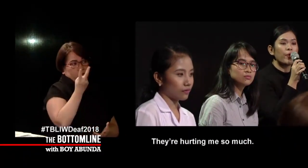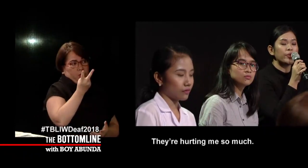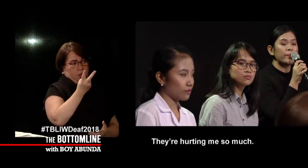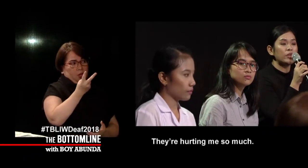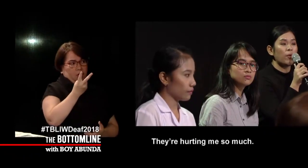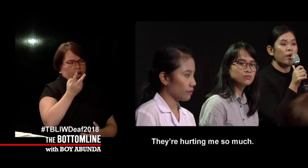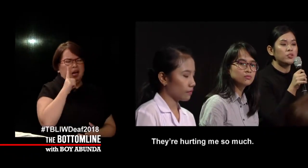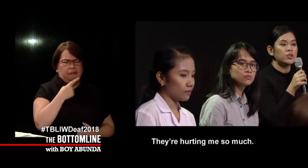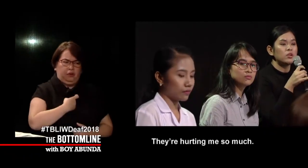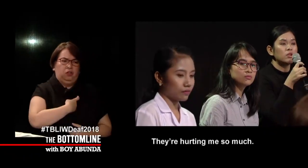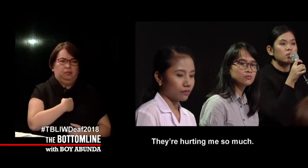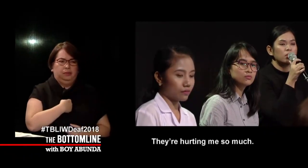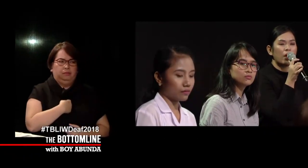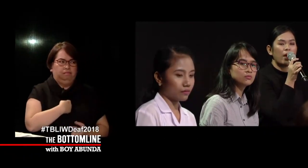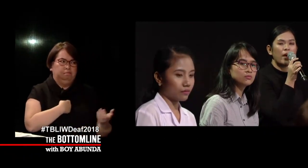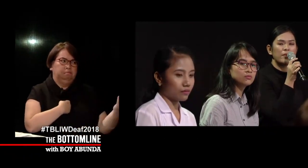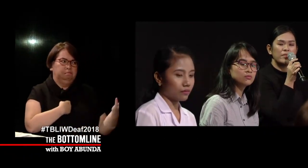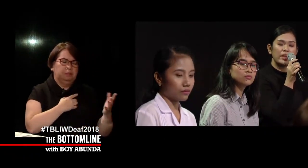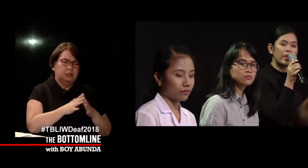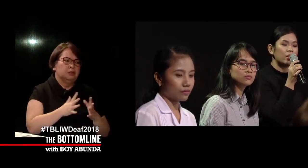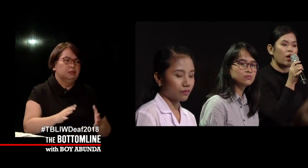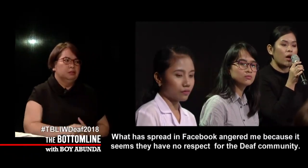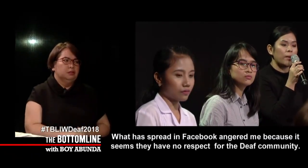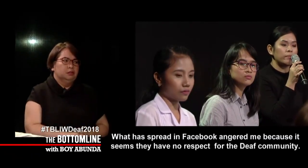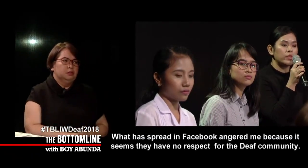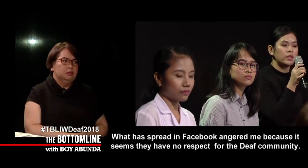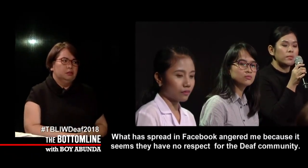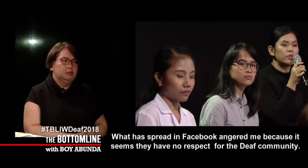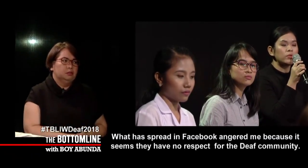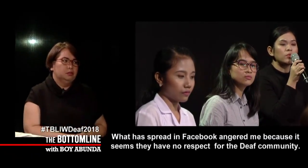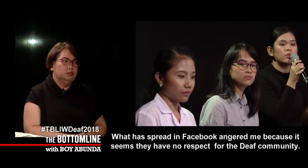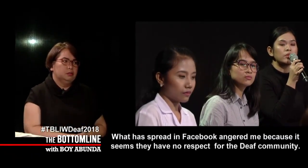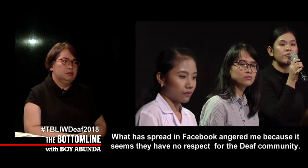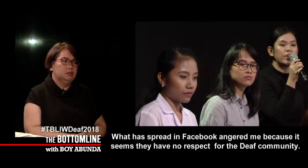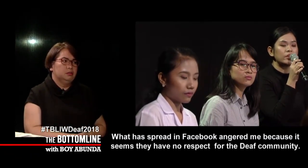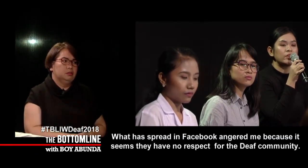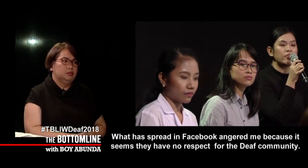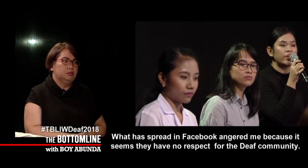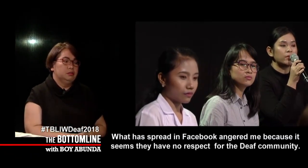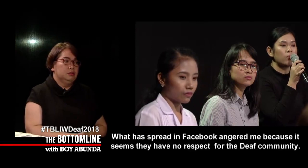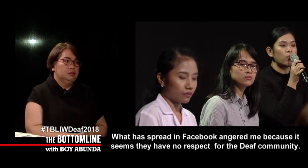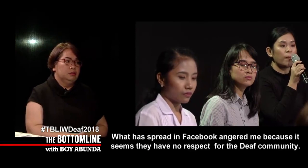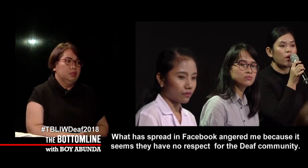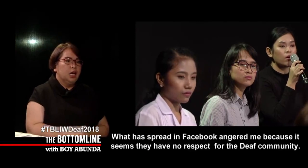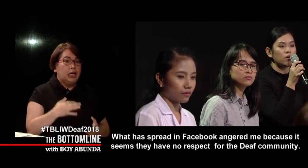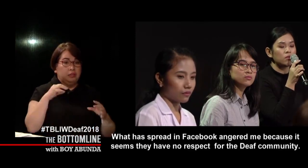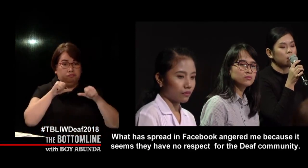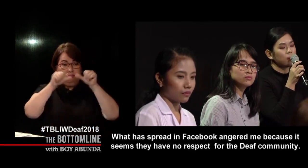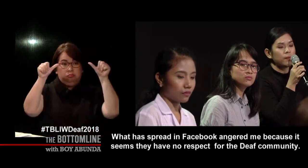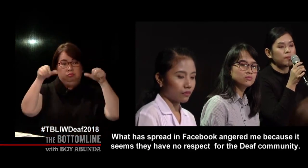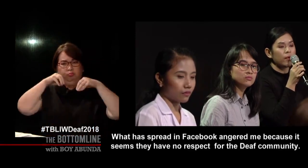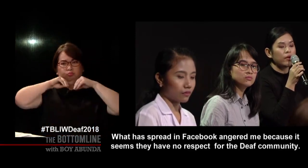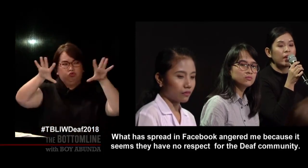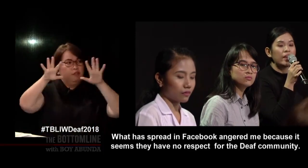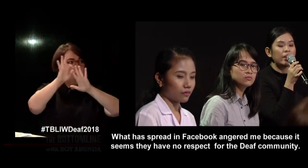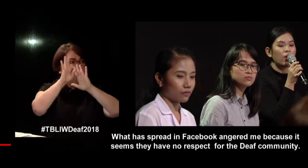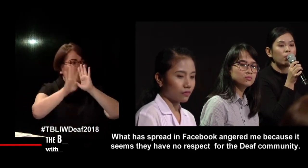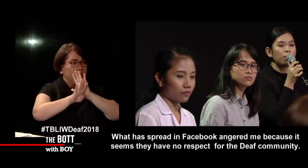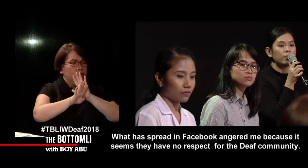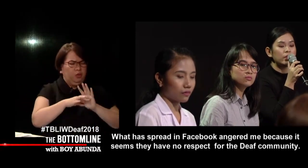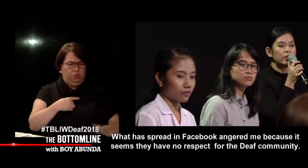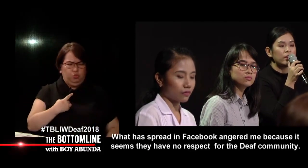They were hurting me so much. And, yung sa Facebook, parang